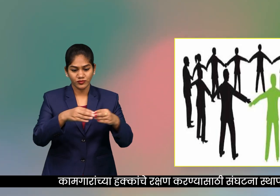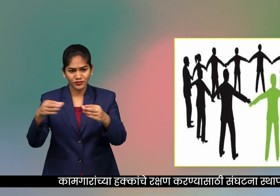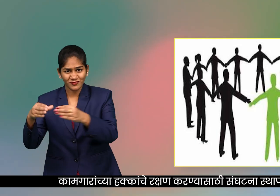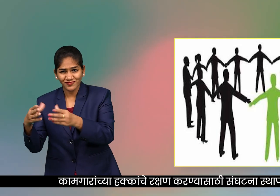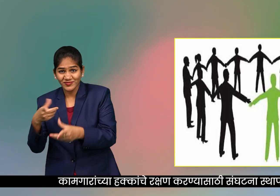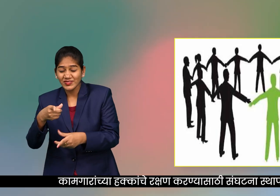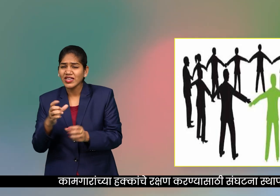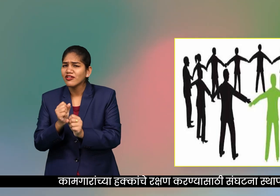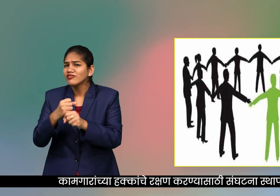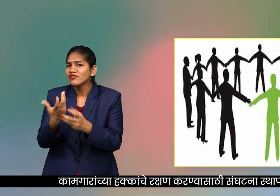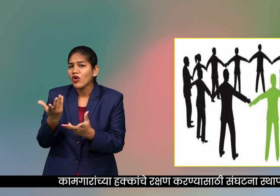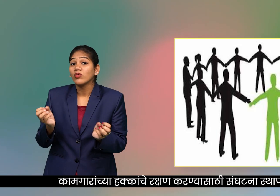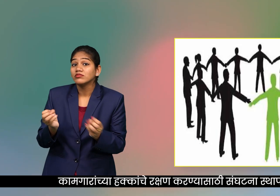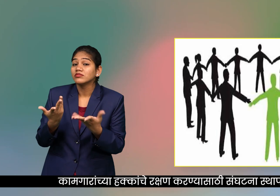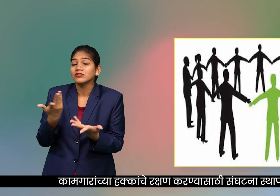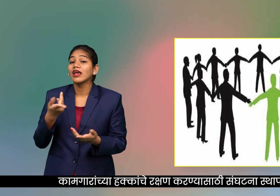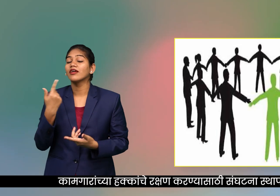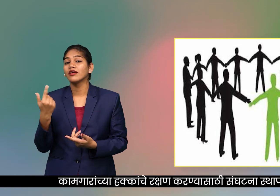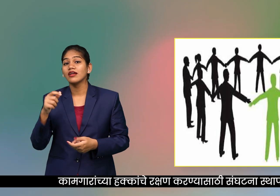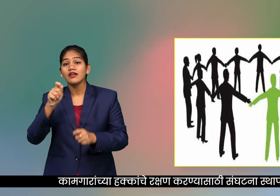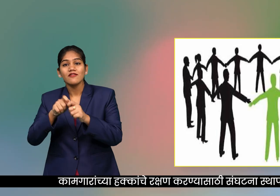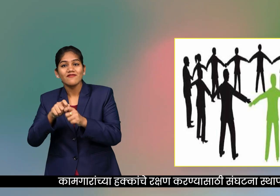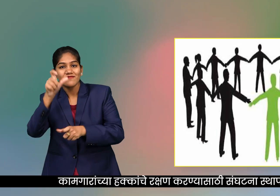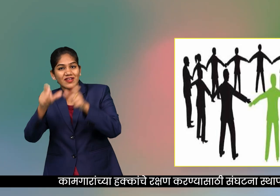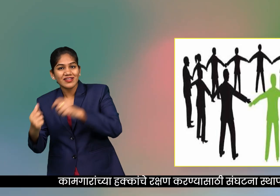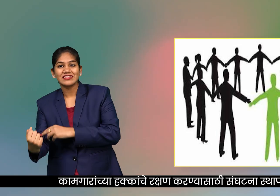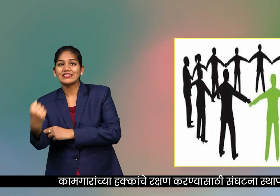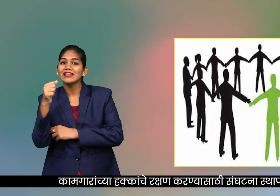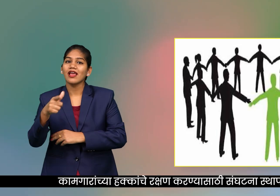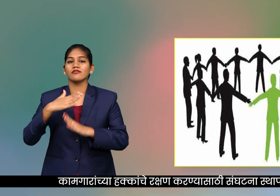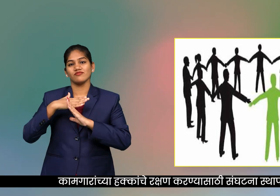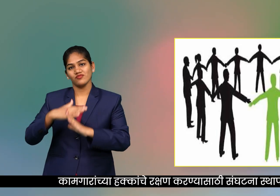कामगारांच्या हक्काचे रक्षण करण्यासाठी संघटना स्थापन केले जातात.